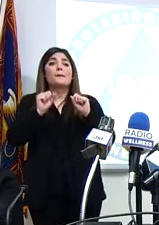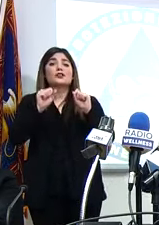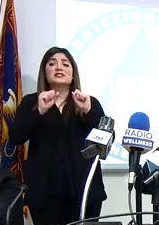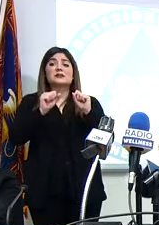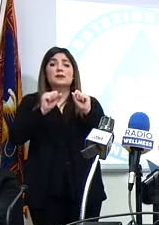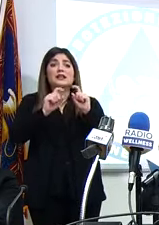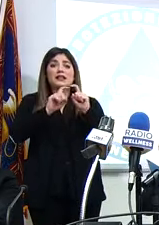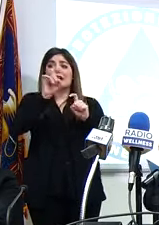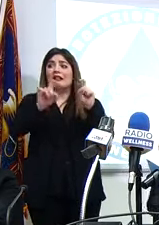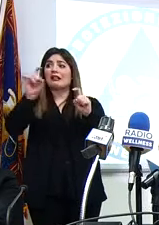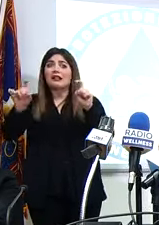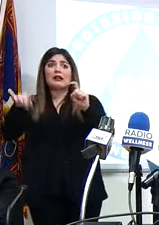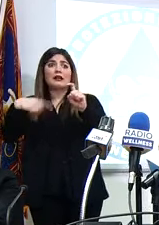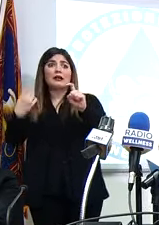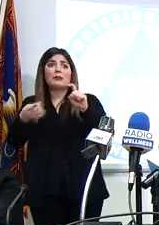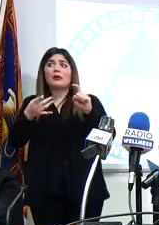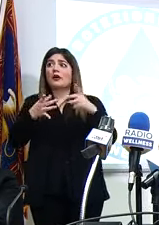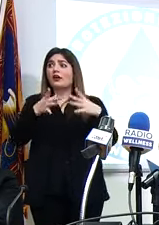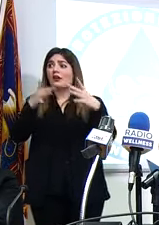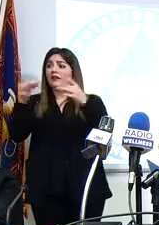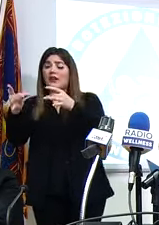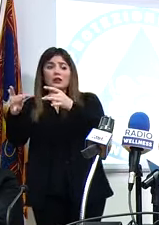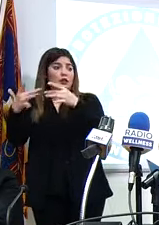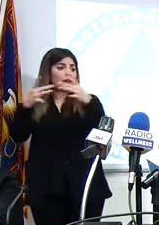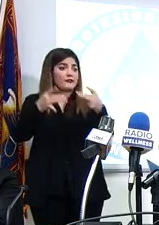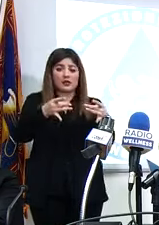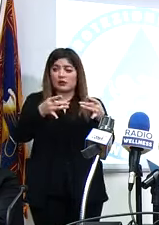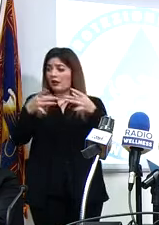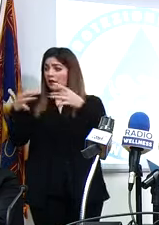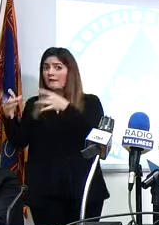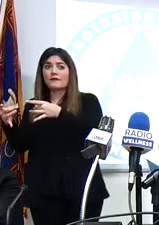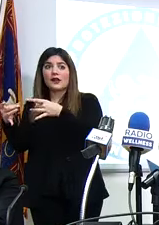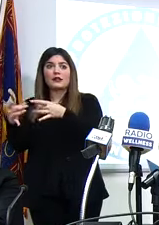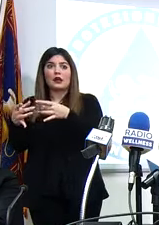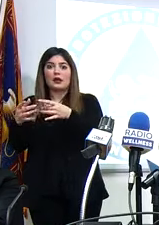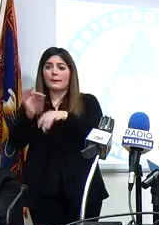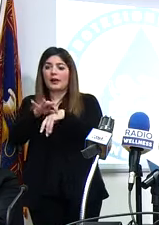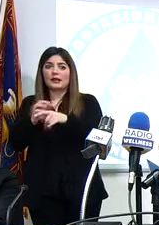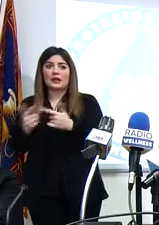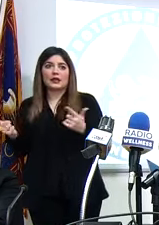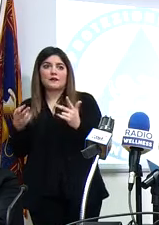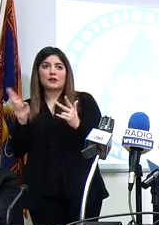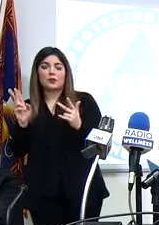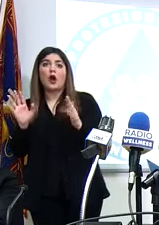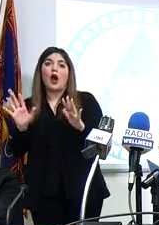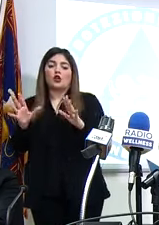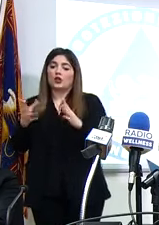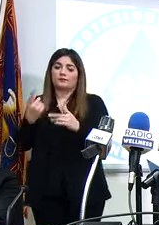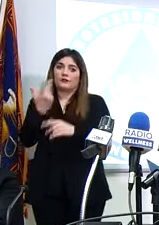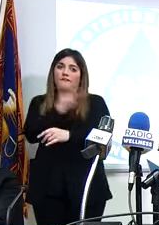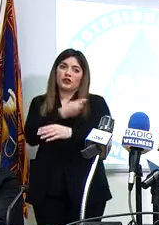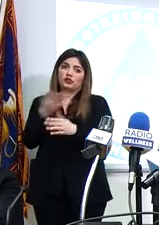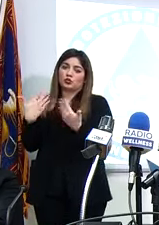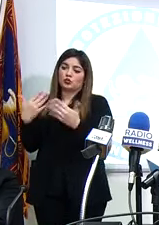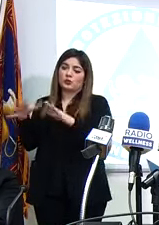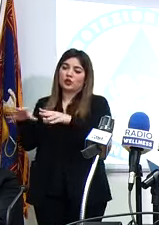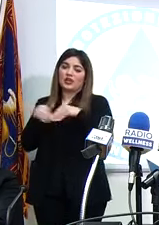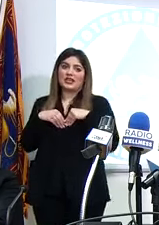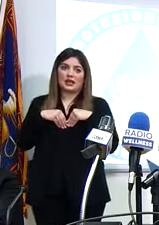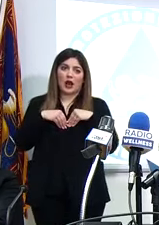infettava con un altro e aggravava la malattia. Allora si era detto anche questo, e non so se paventasse questo